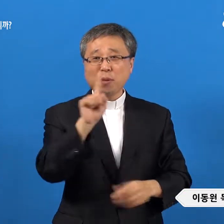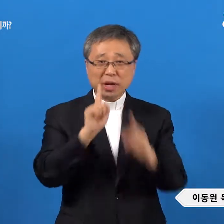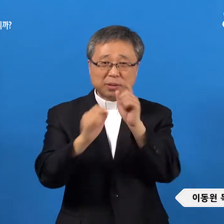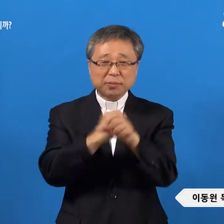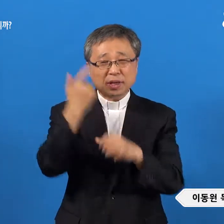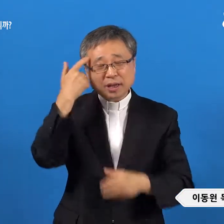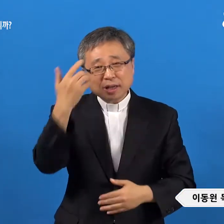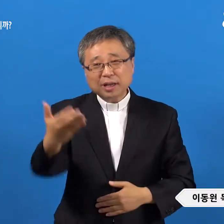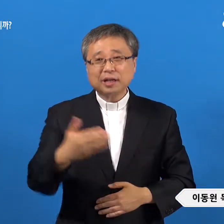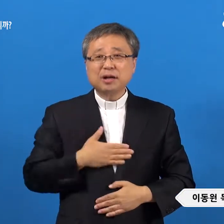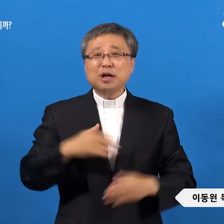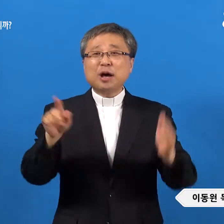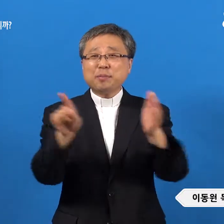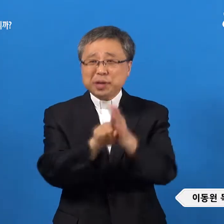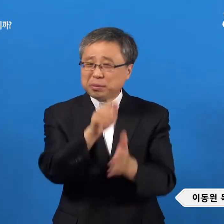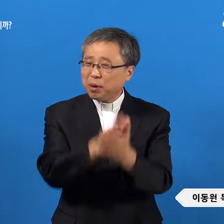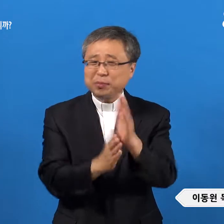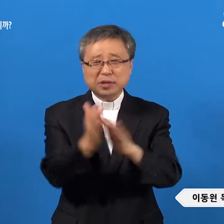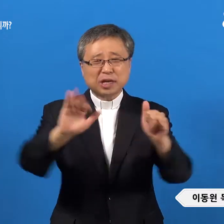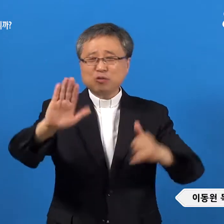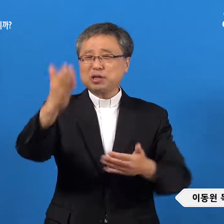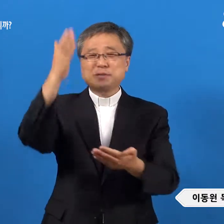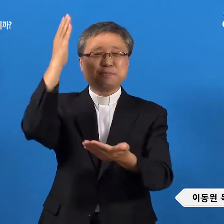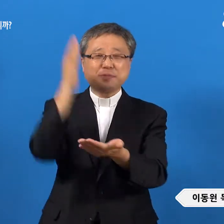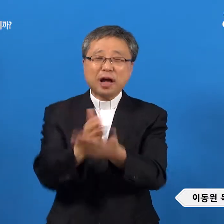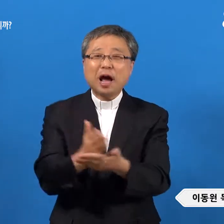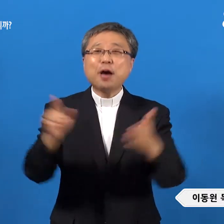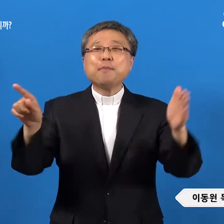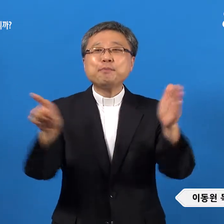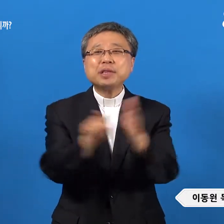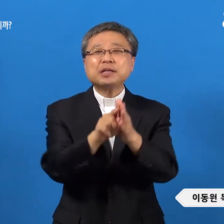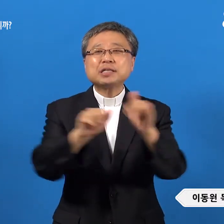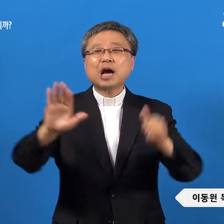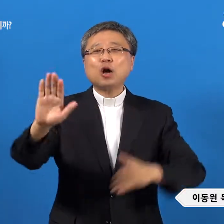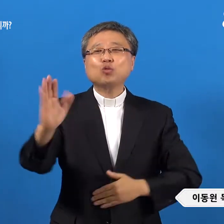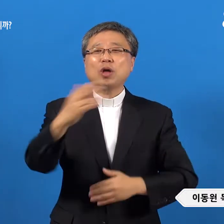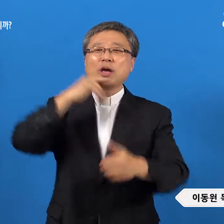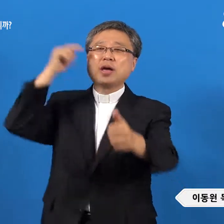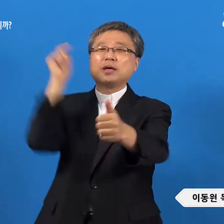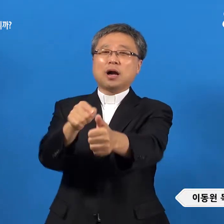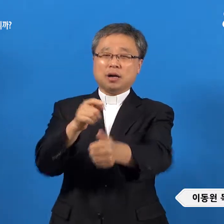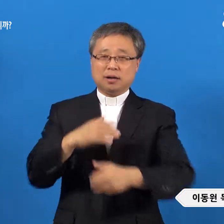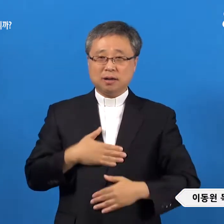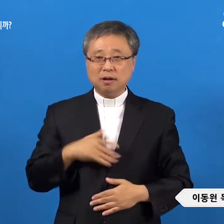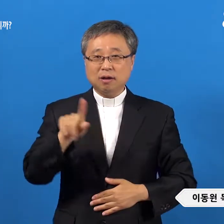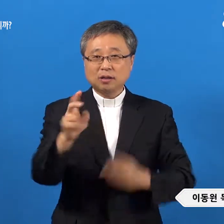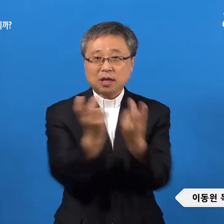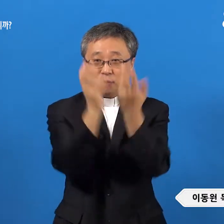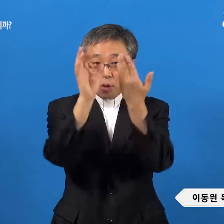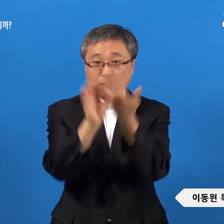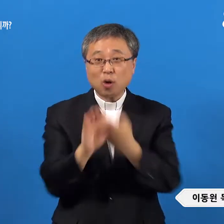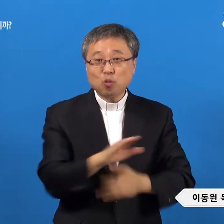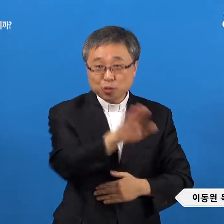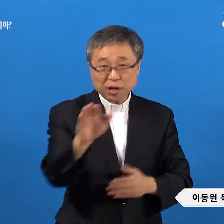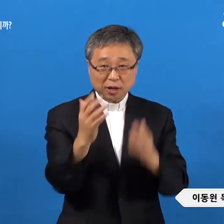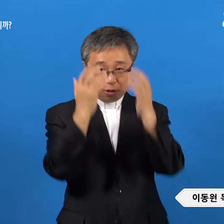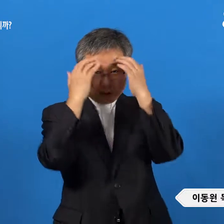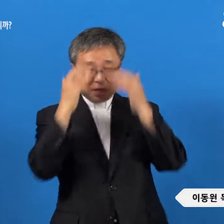말씀하십니까? 믿음 없는 자가 되지 말고 믿는 자가 되라. 어쩌면 우리의 고난은 나를